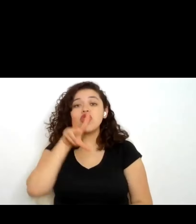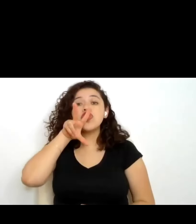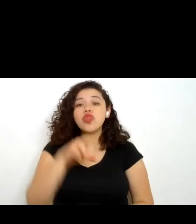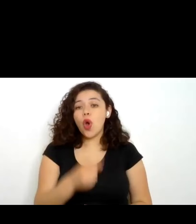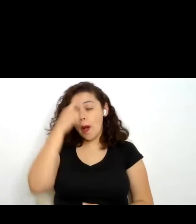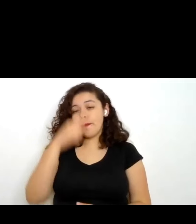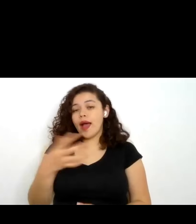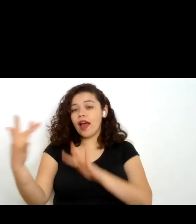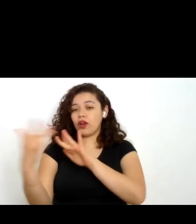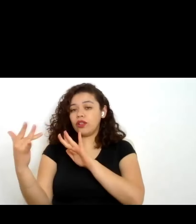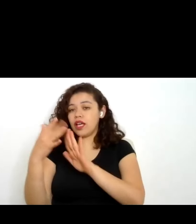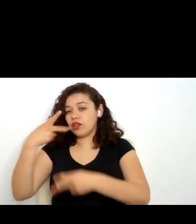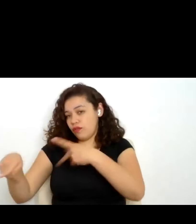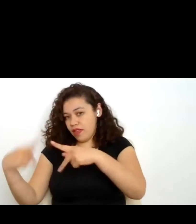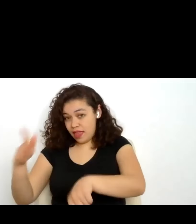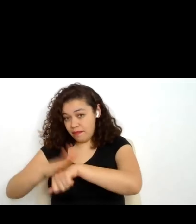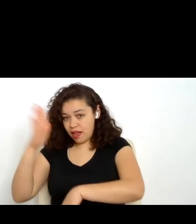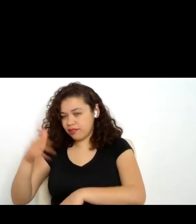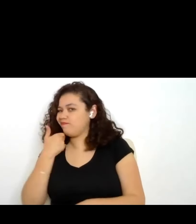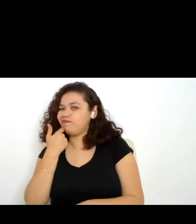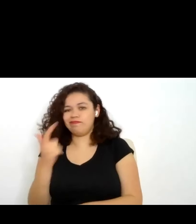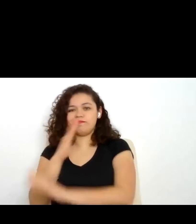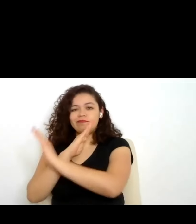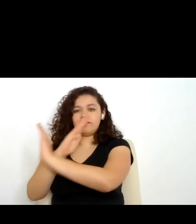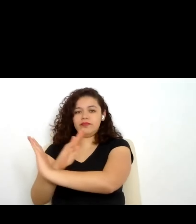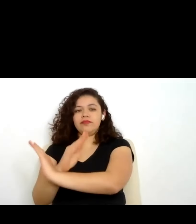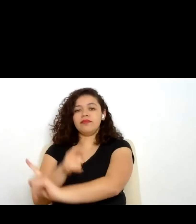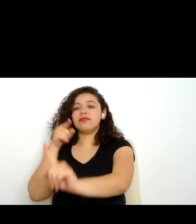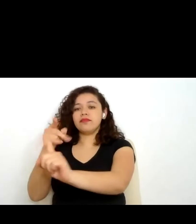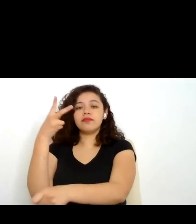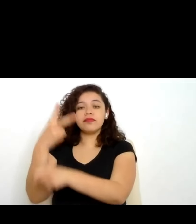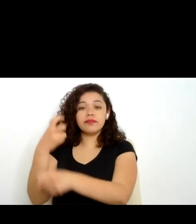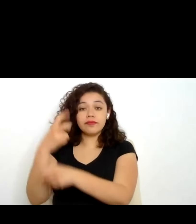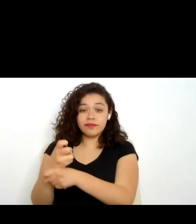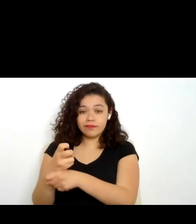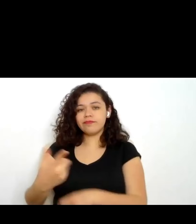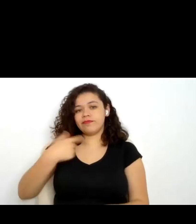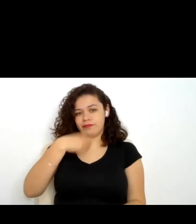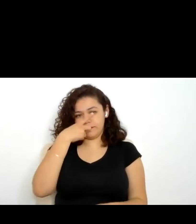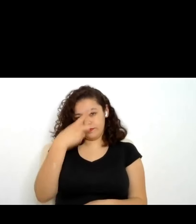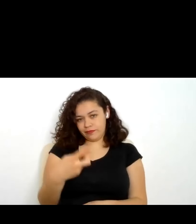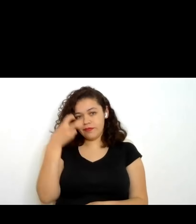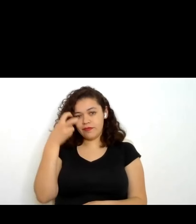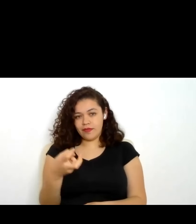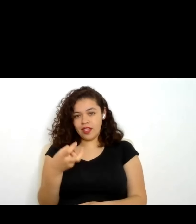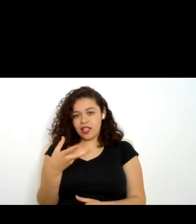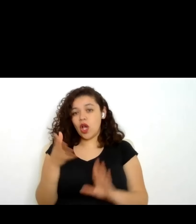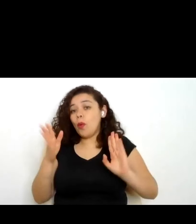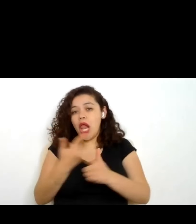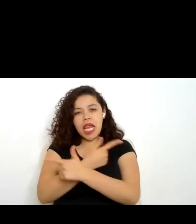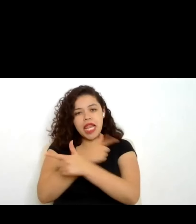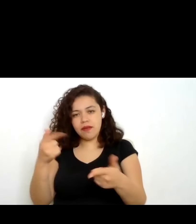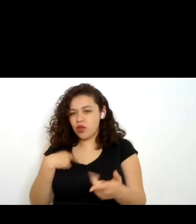y de promoción. Entonces, las finalidades secundarias son, como les decía, esas sí son como optativas, esas sí